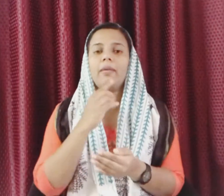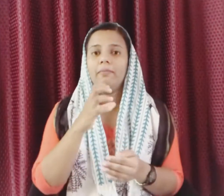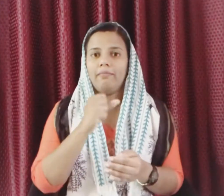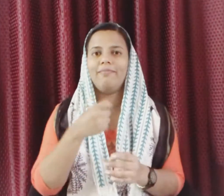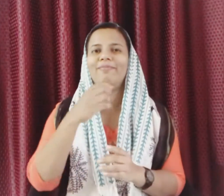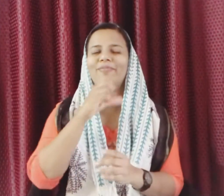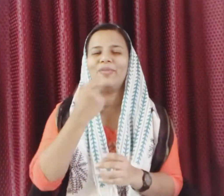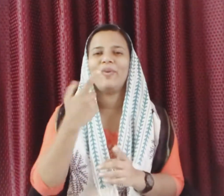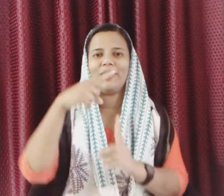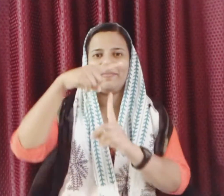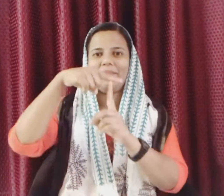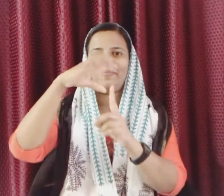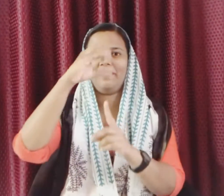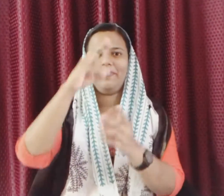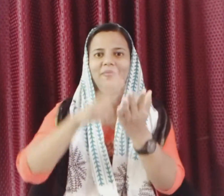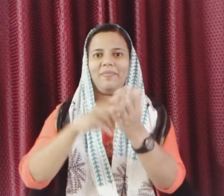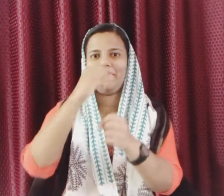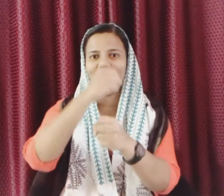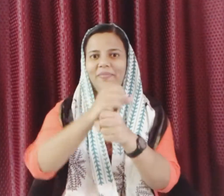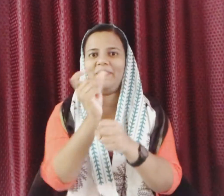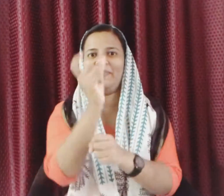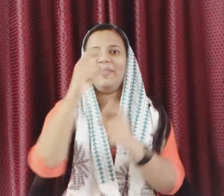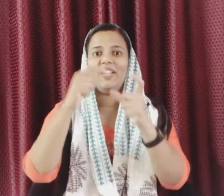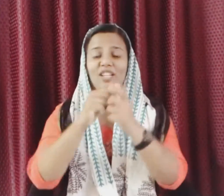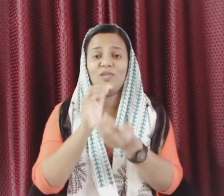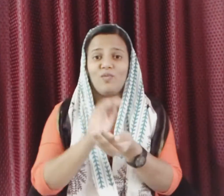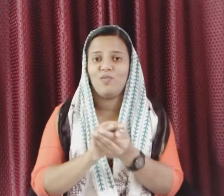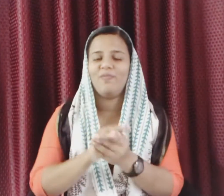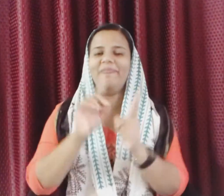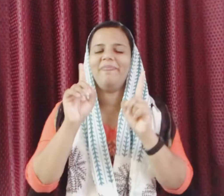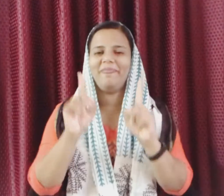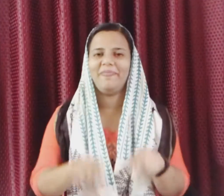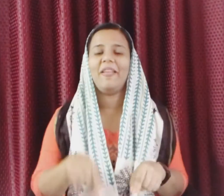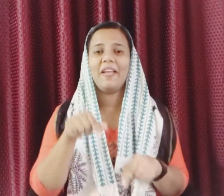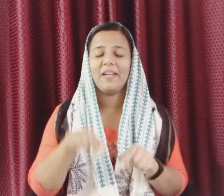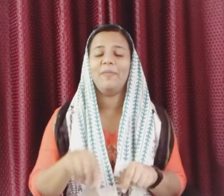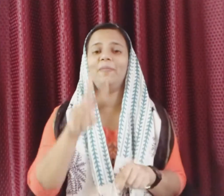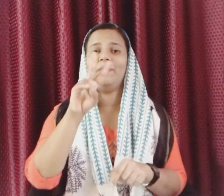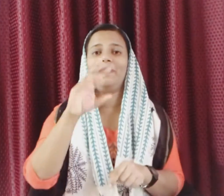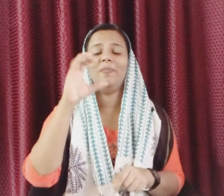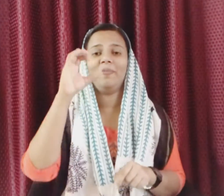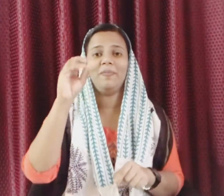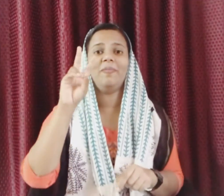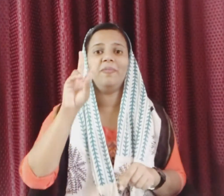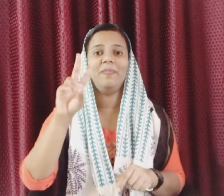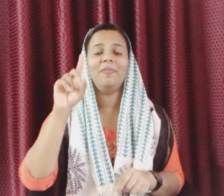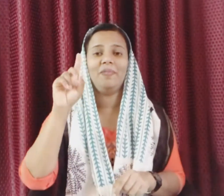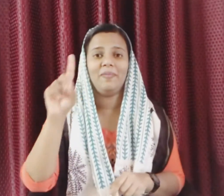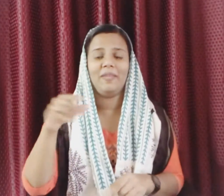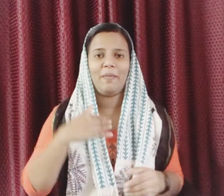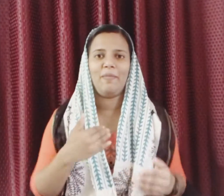അധരത്തെയും കാത്തുകൊള്ളുക. ഇത് പഴയ നിയമത്തിൽ നിന്നും എടുത്തിരിക്കുന്ന വേദഭാഗമാണ്. അപ്പം ഈ 2021 നമ്മൾ